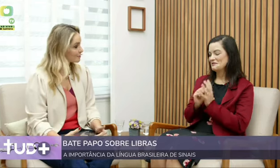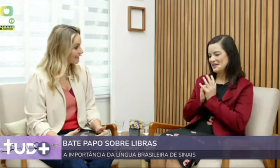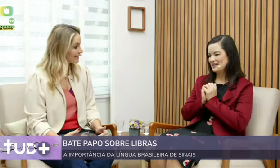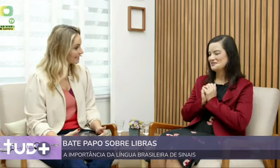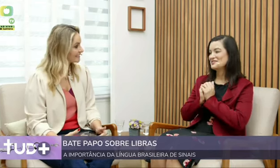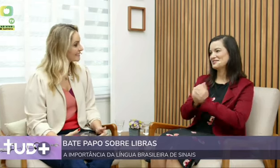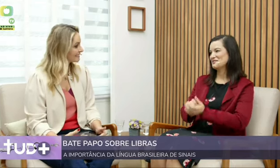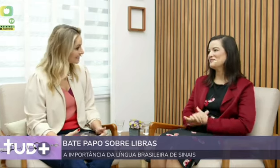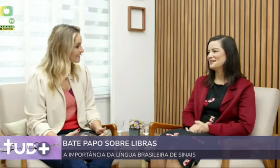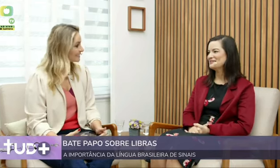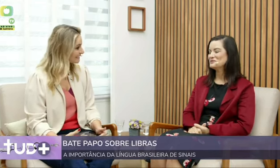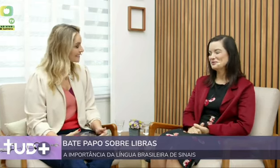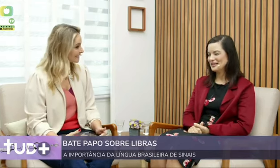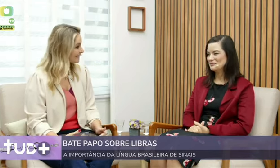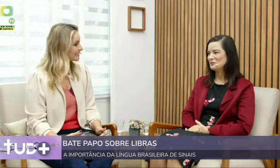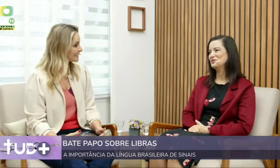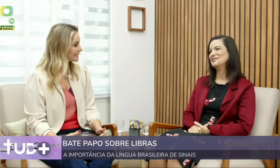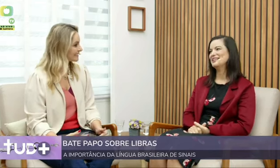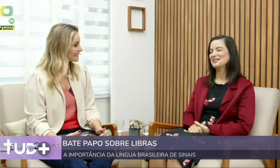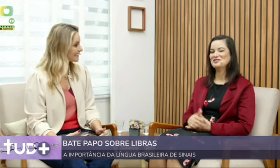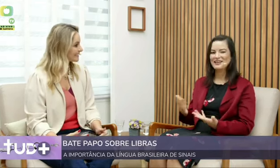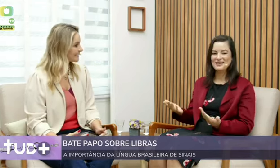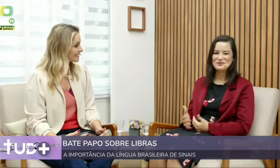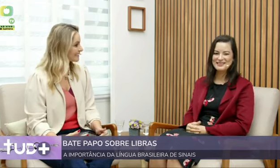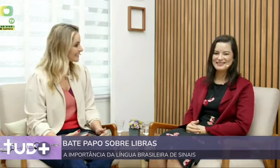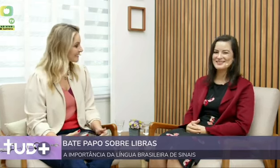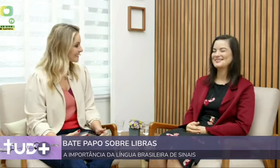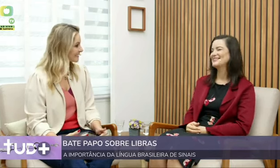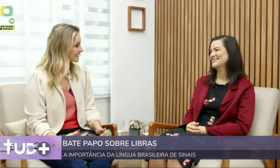Muitíssimo obrigada. A vocês também. Muito obrigada pela oportunidade de falar sobre isso.